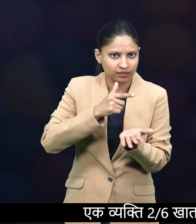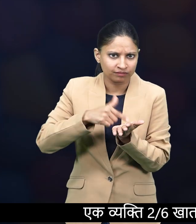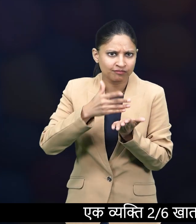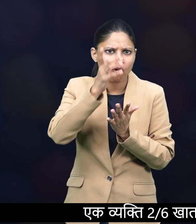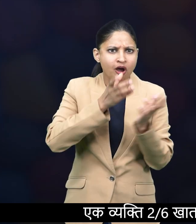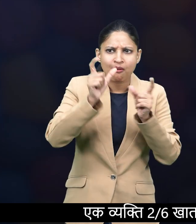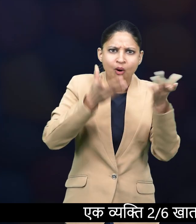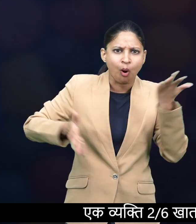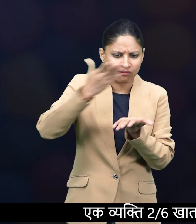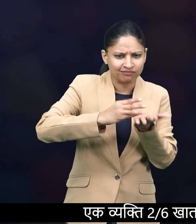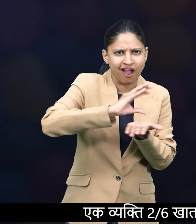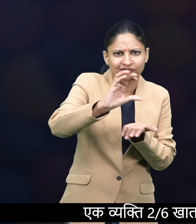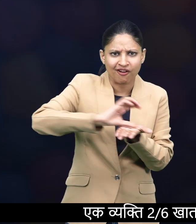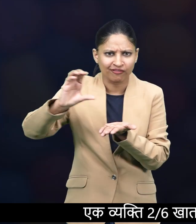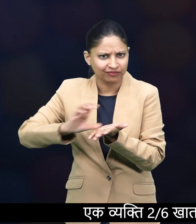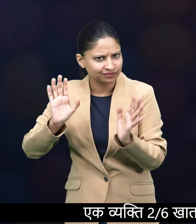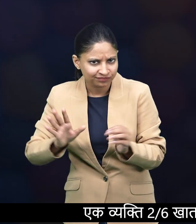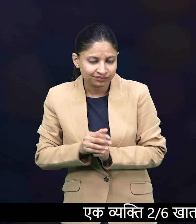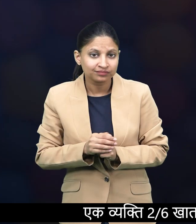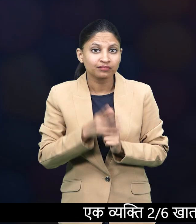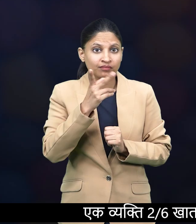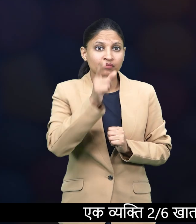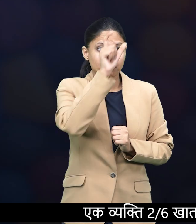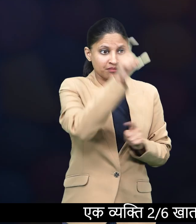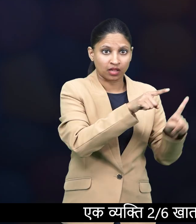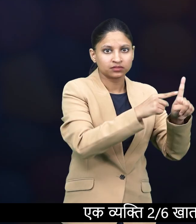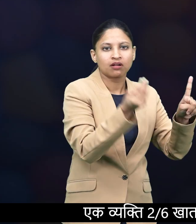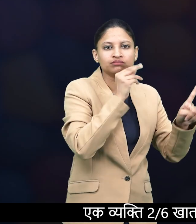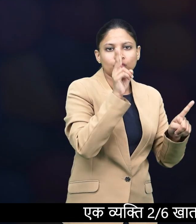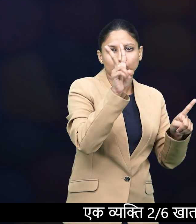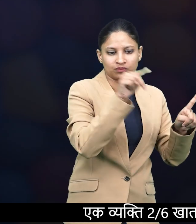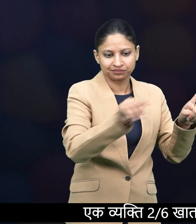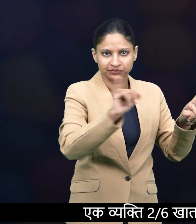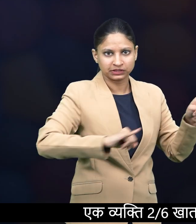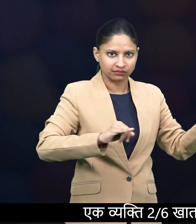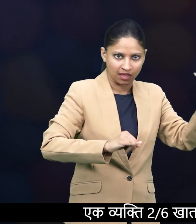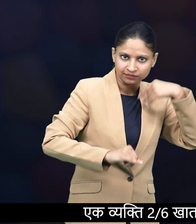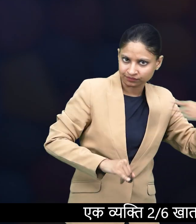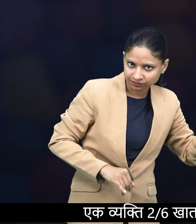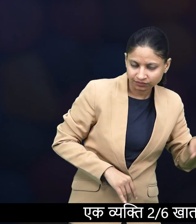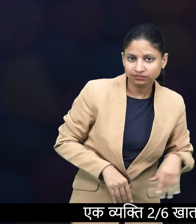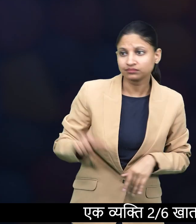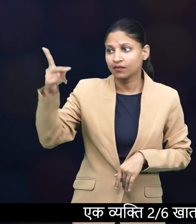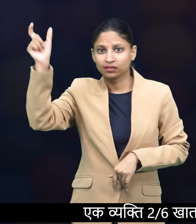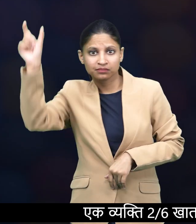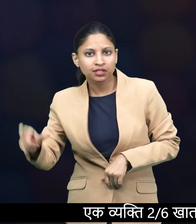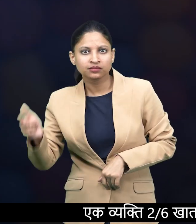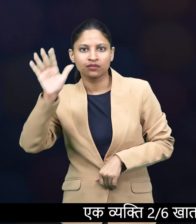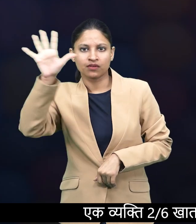व्यक्ति 2/6 खाता है, दूसरा 5/6 खाता है। 5/6 अधिक है।